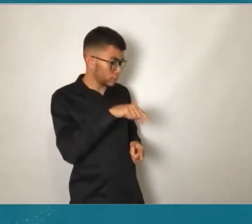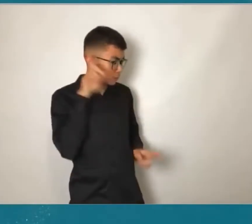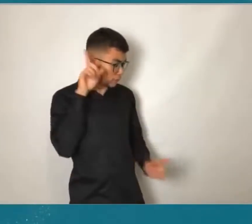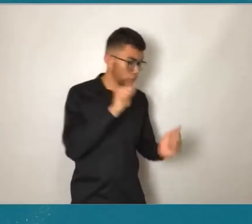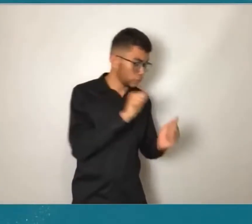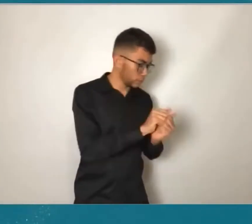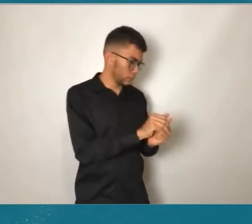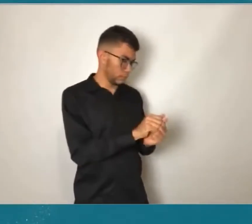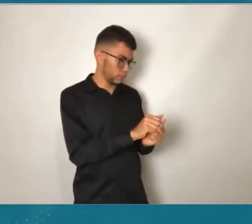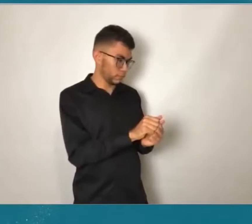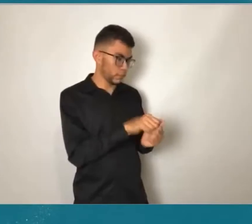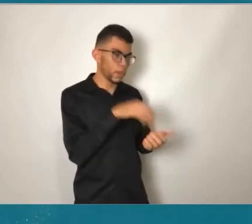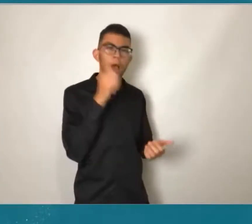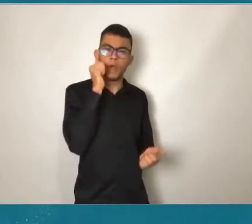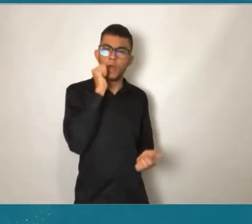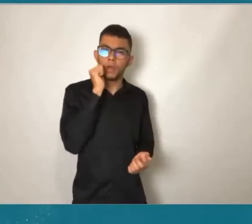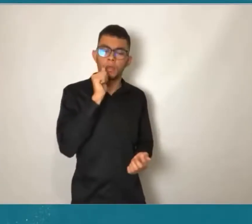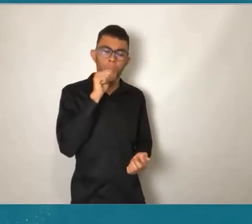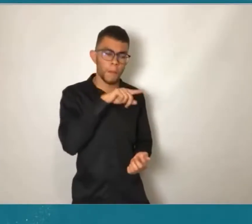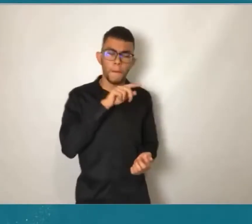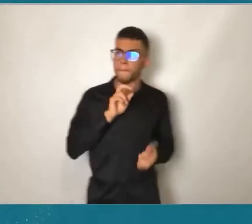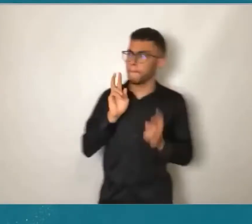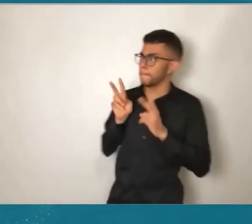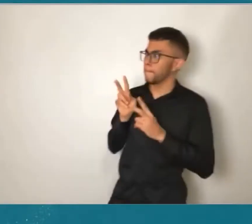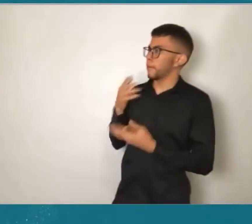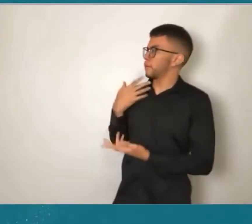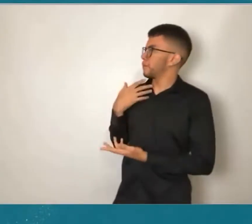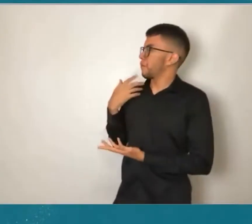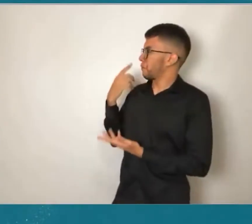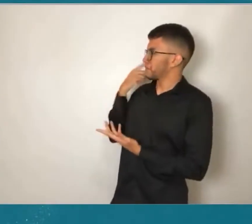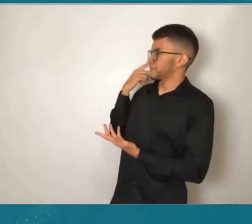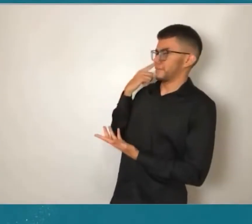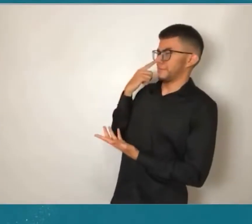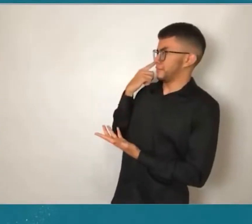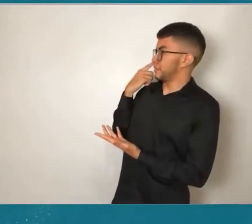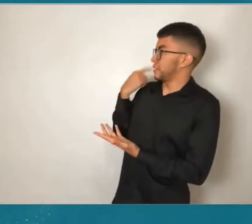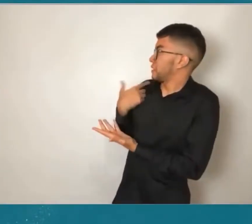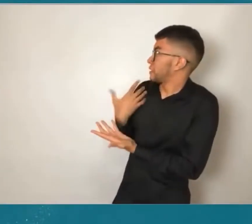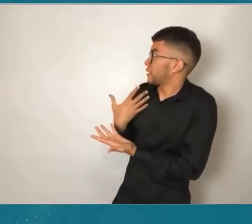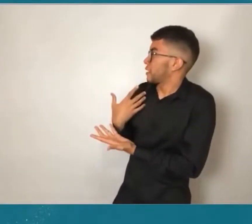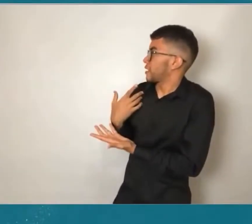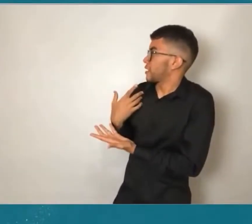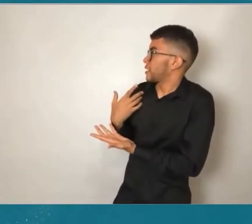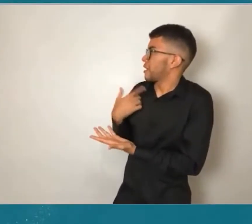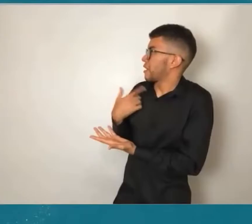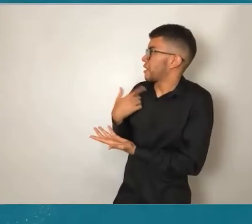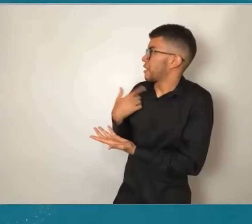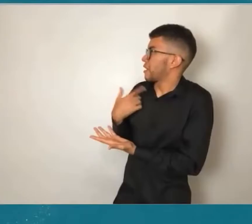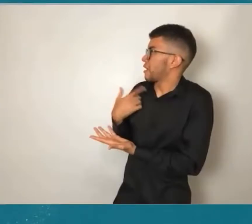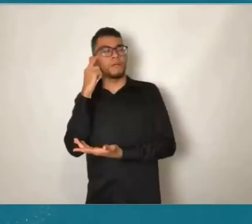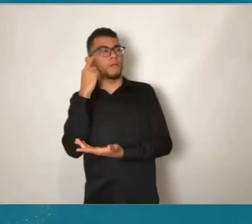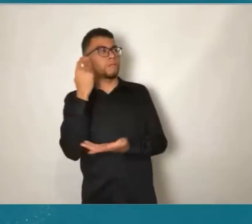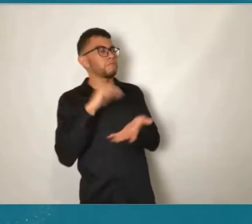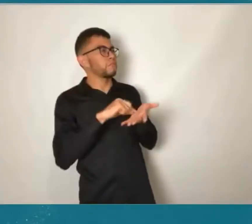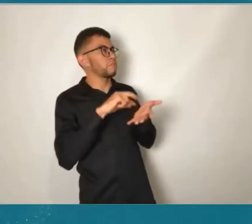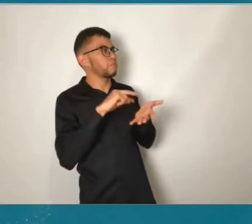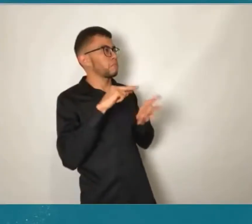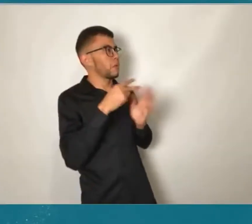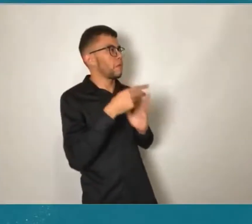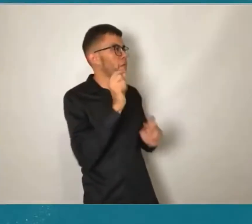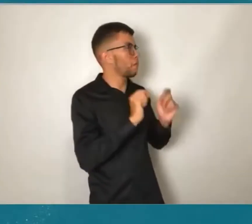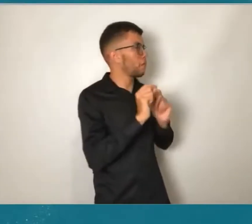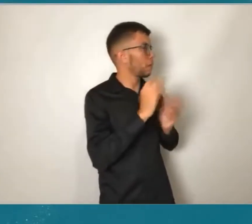Vindo, porém, à plenitude do tempo, Deus enviou seu filho, nascido de